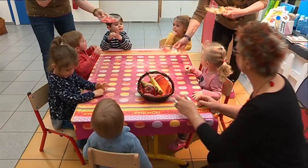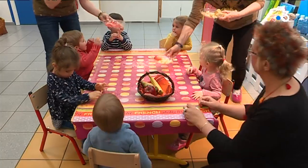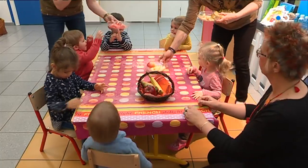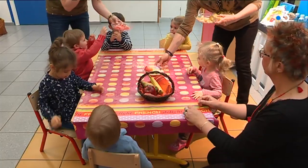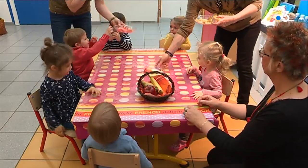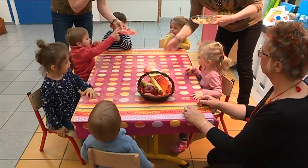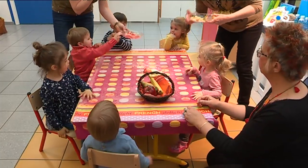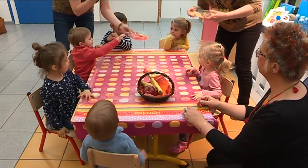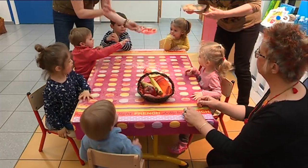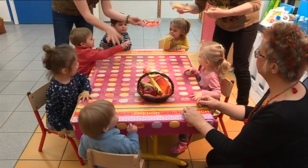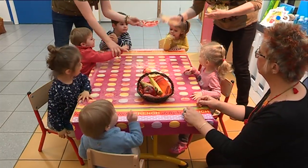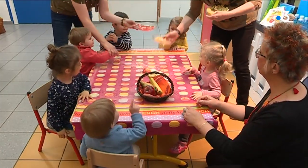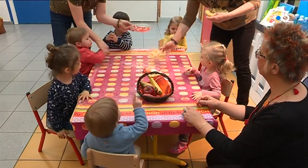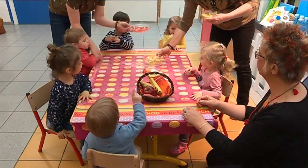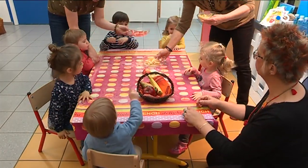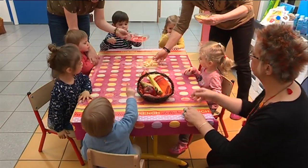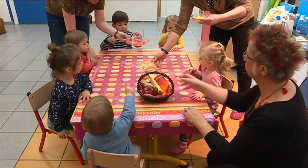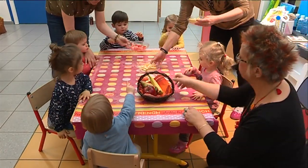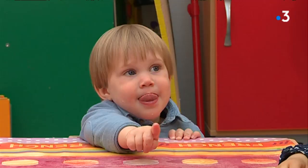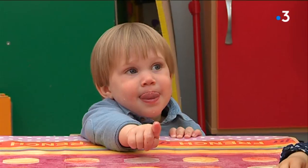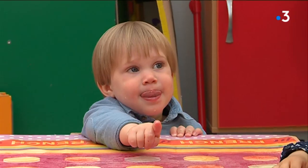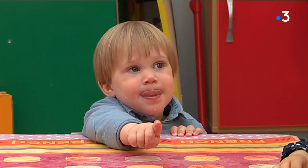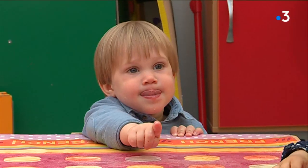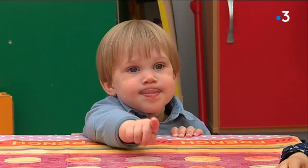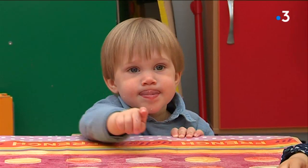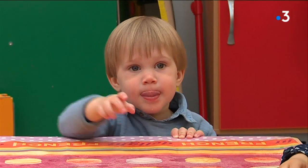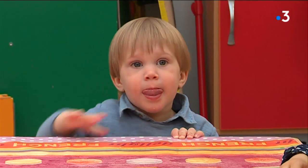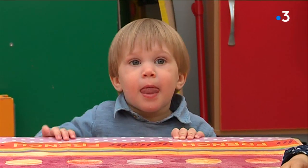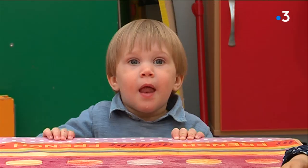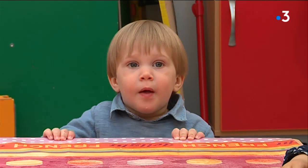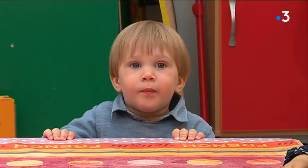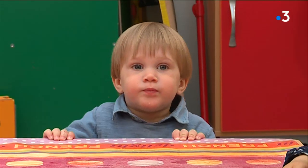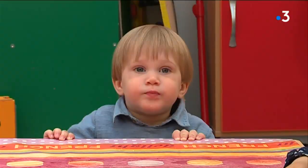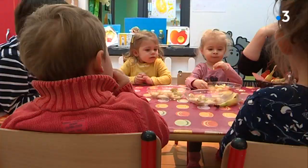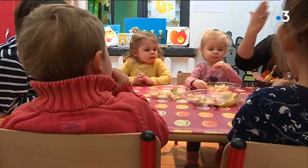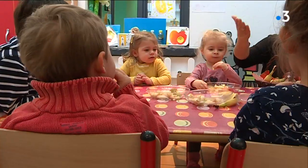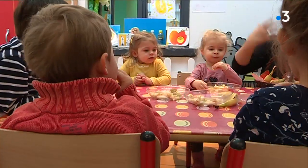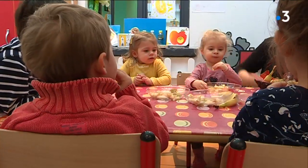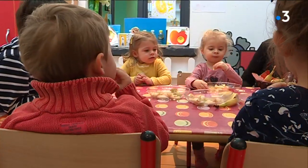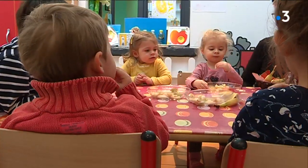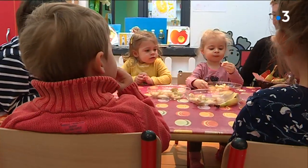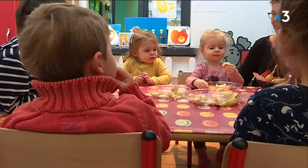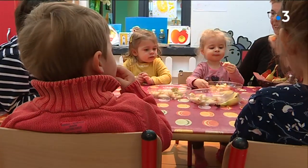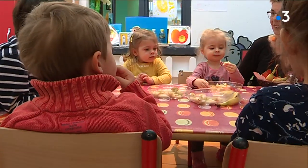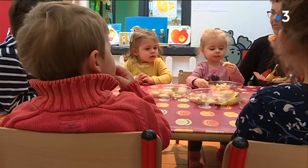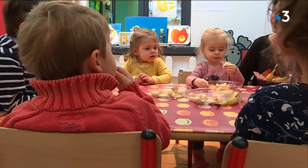le goûter, les assistantes maternelles continuent à utiliser le langage des signes mais certains enfants sont plus réceptifs que d'autres